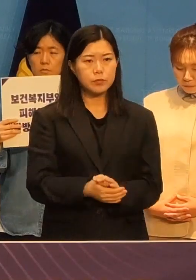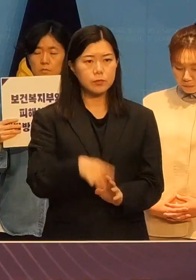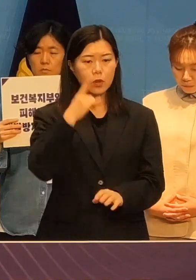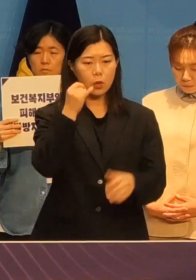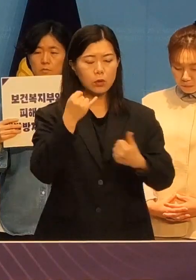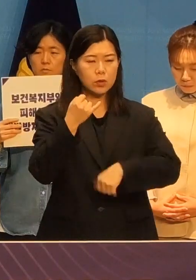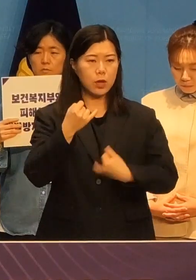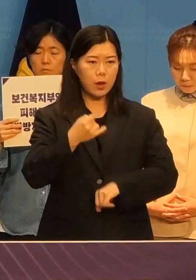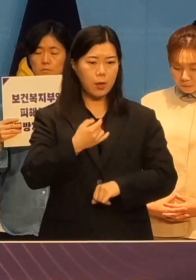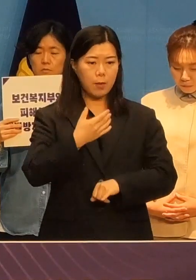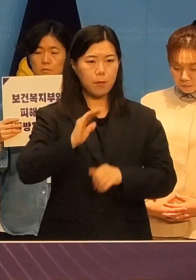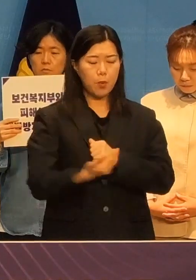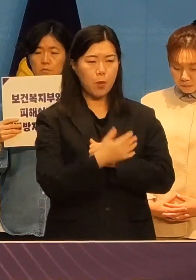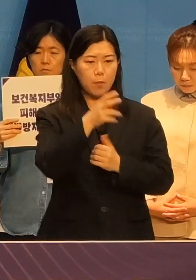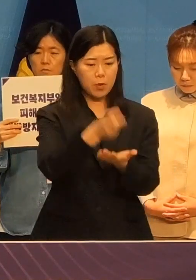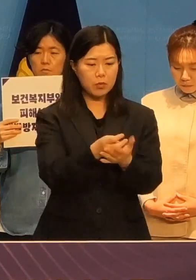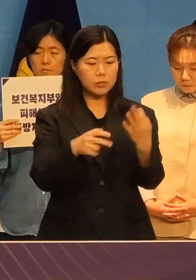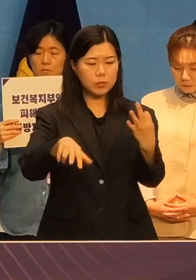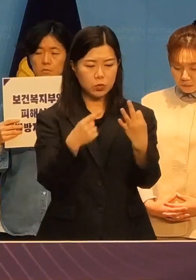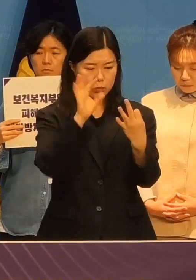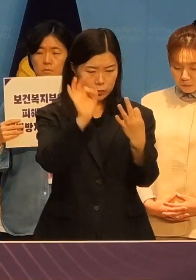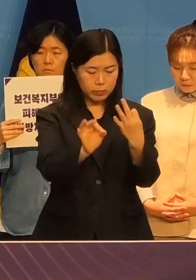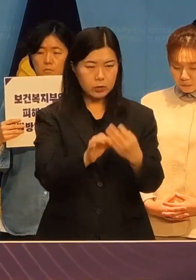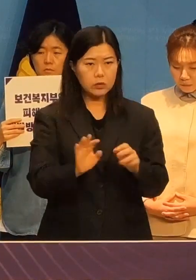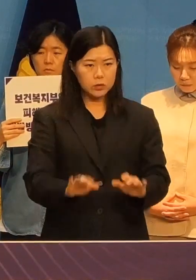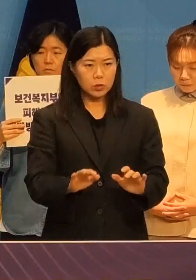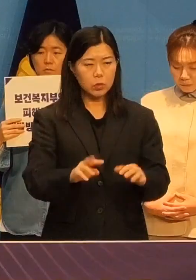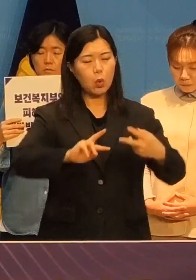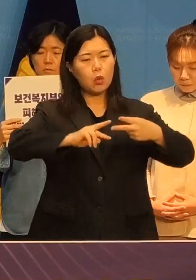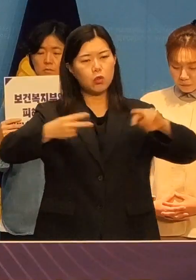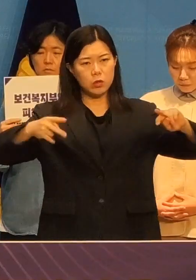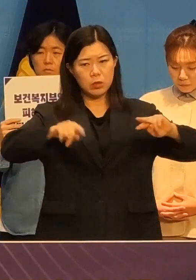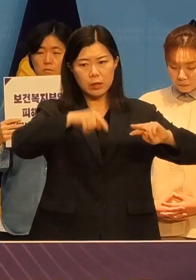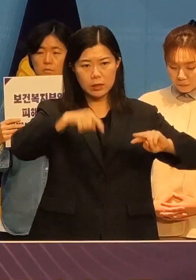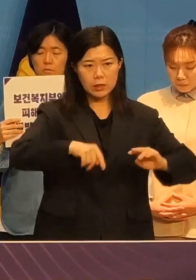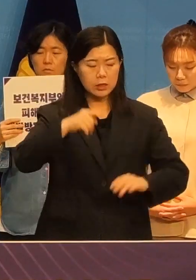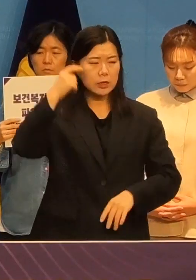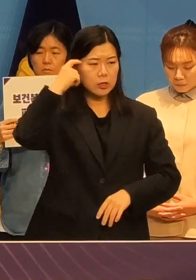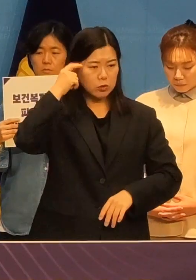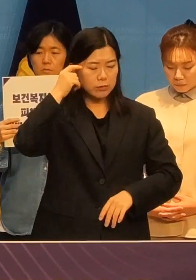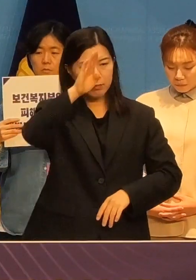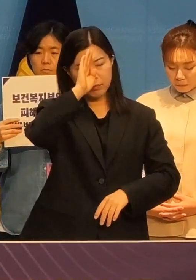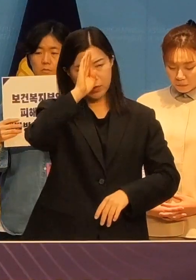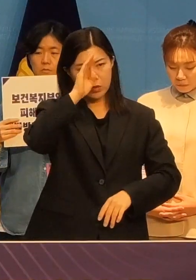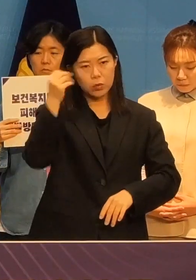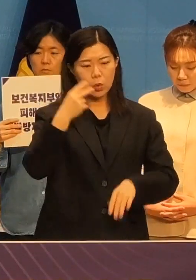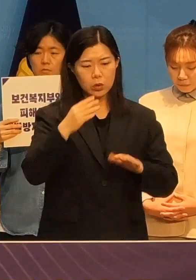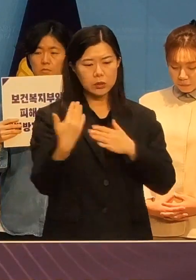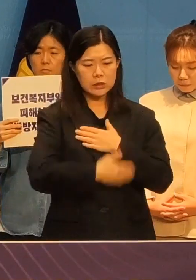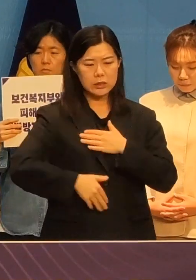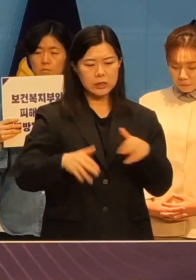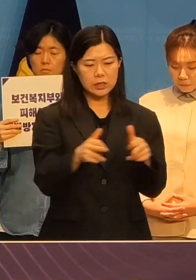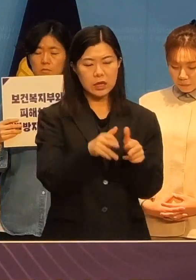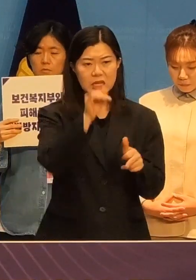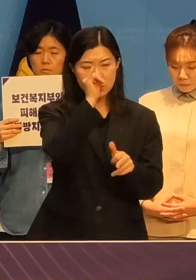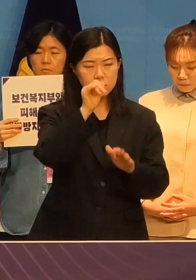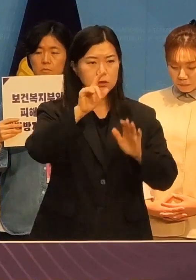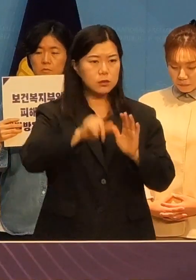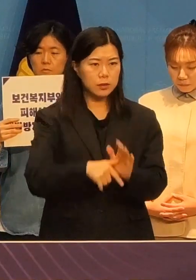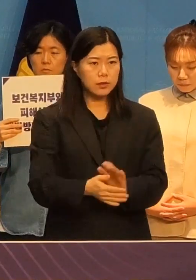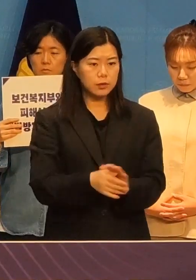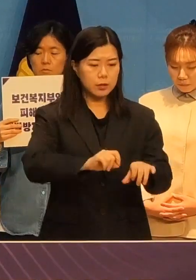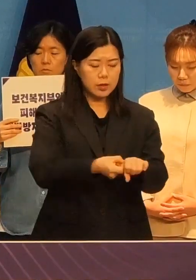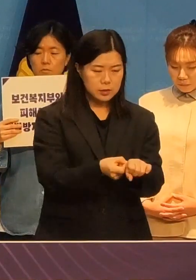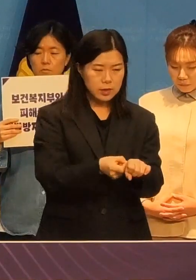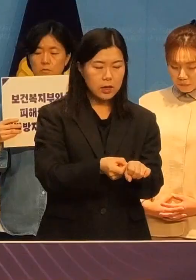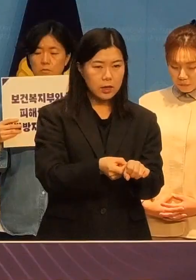모자보건법 14조는 여전히 유전학적인 정신질환이나 신체장애가 있는 경우